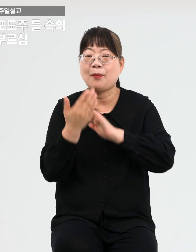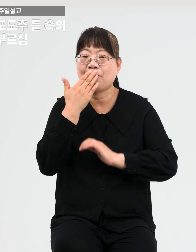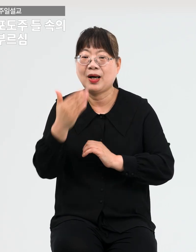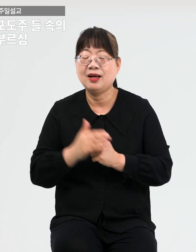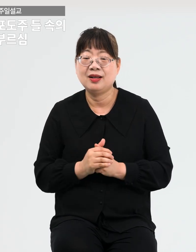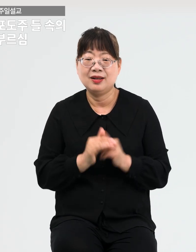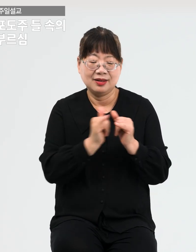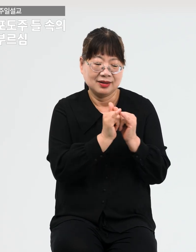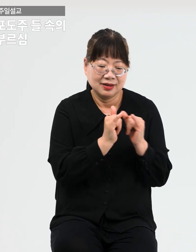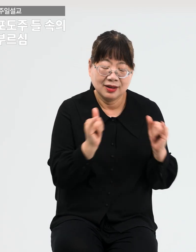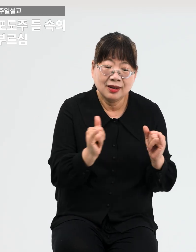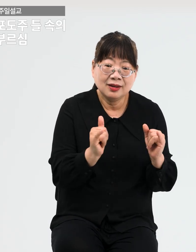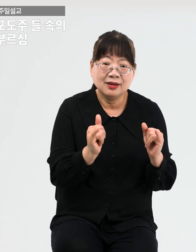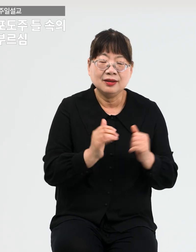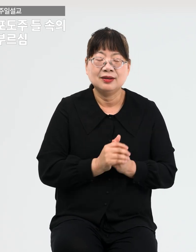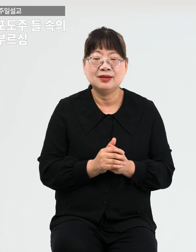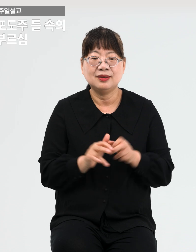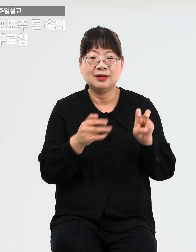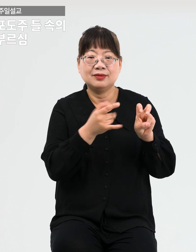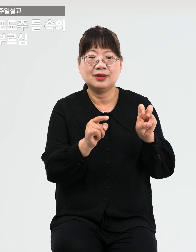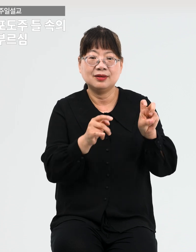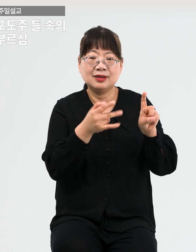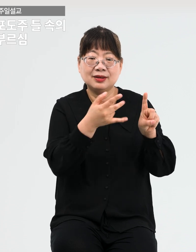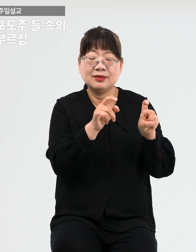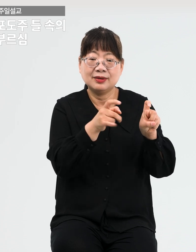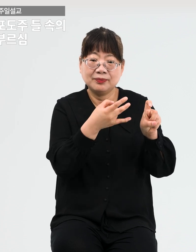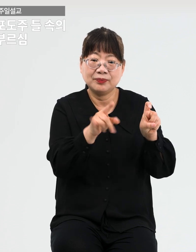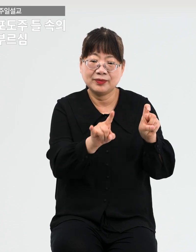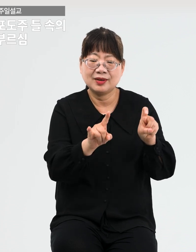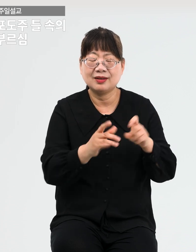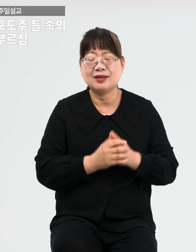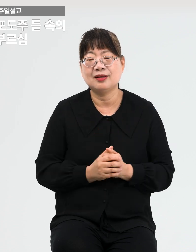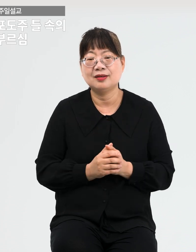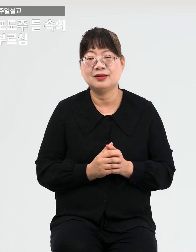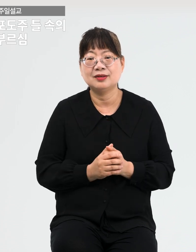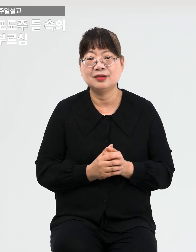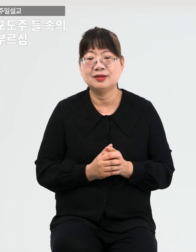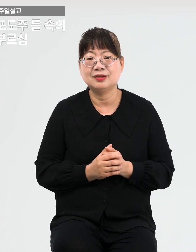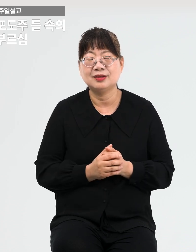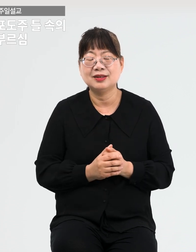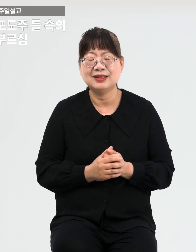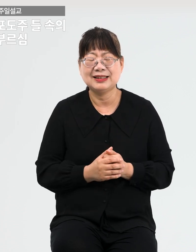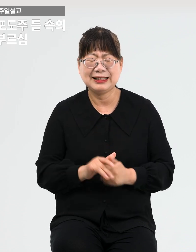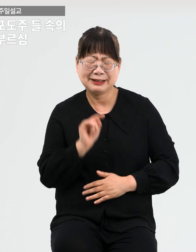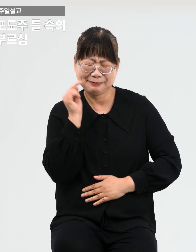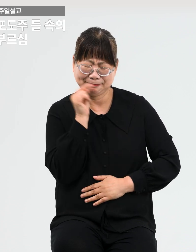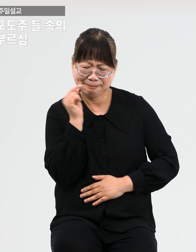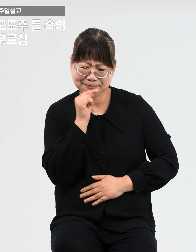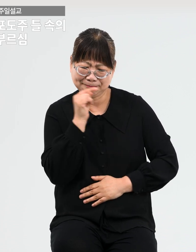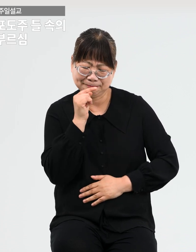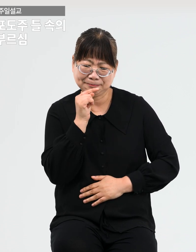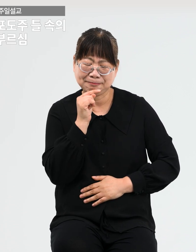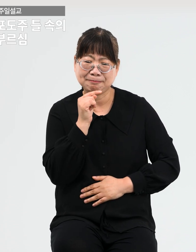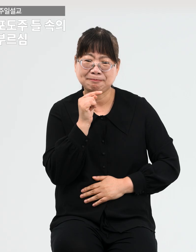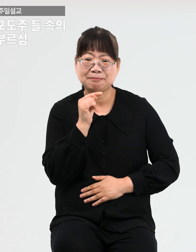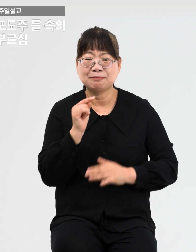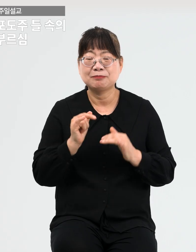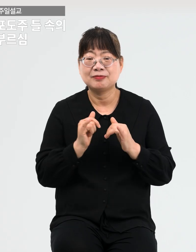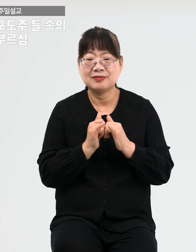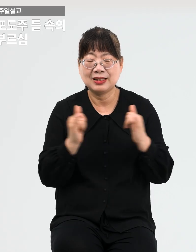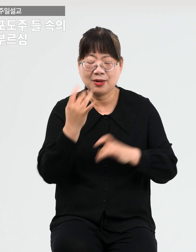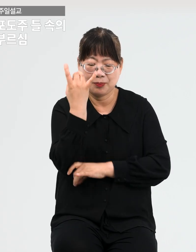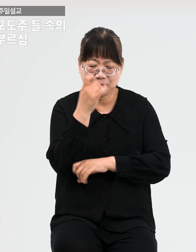인간은 20대나 10대나 처절하게 자기의 이